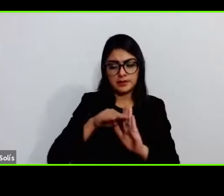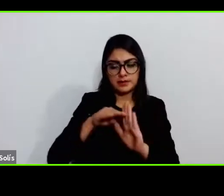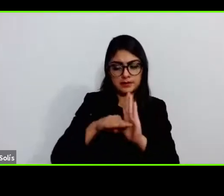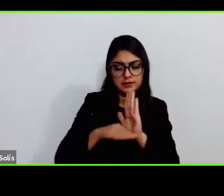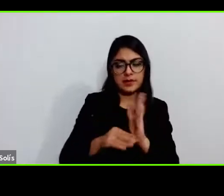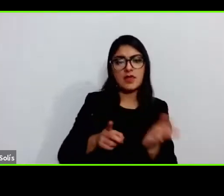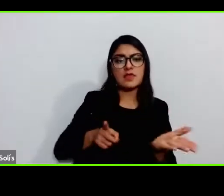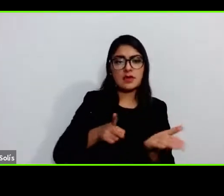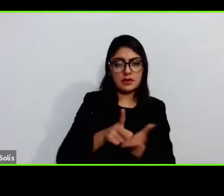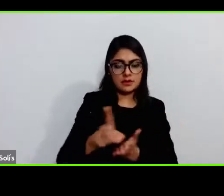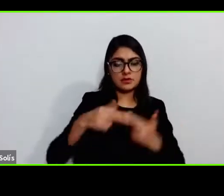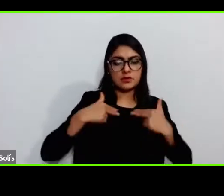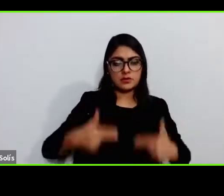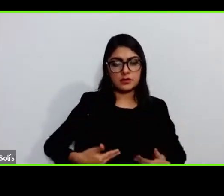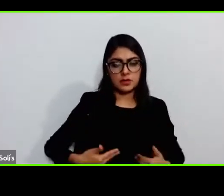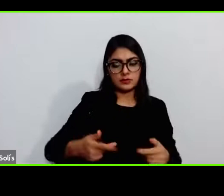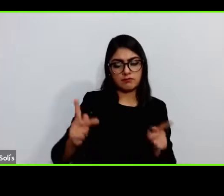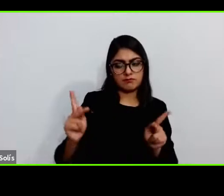humanos compartida.